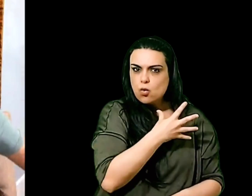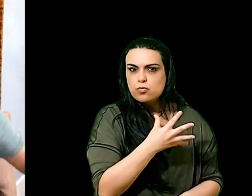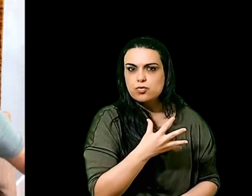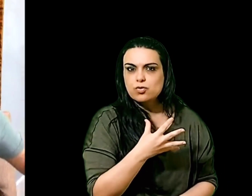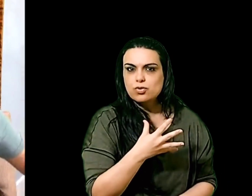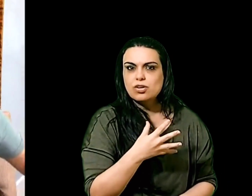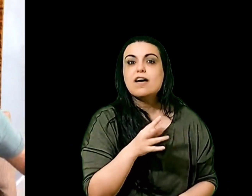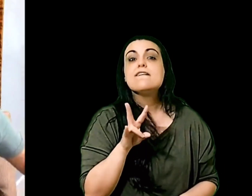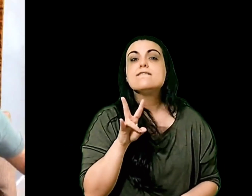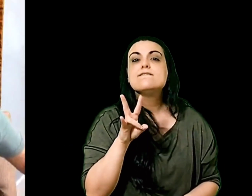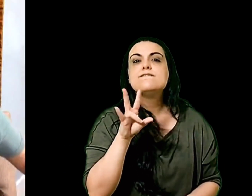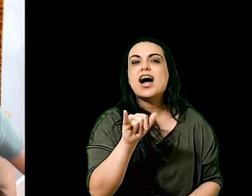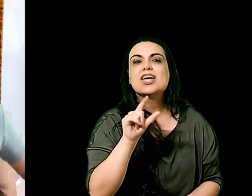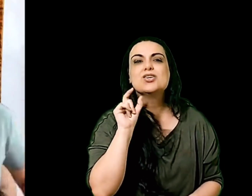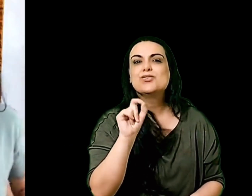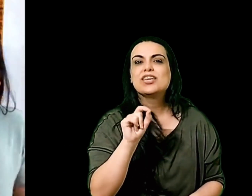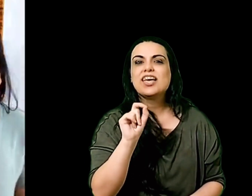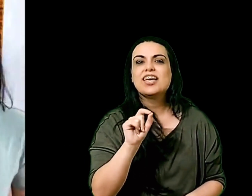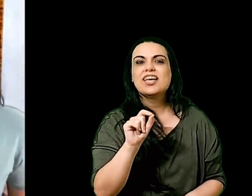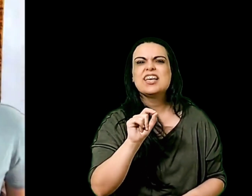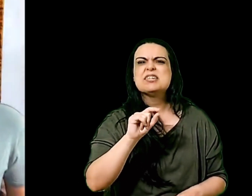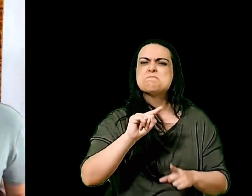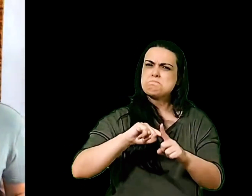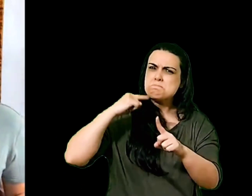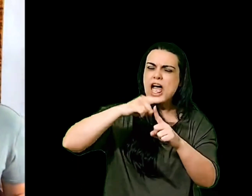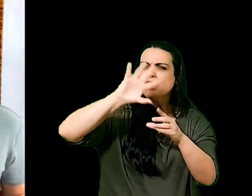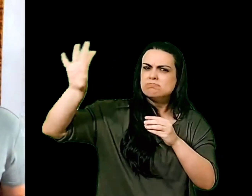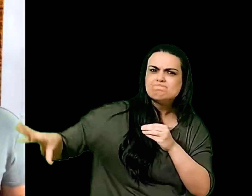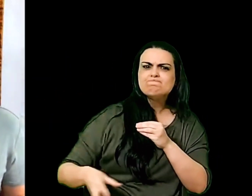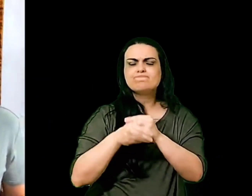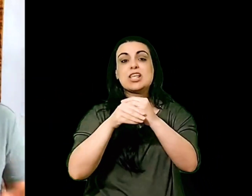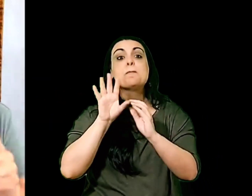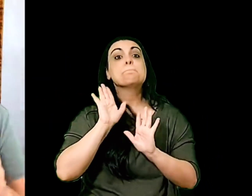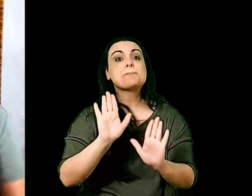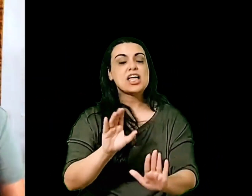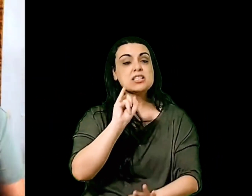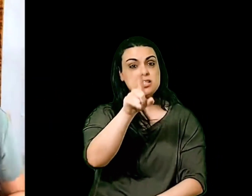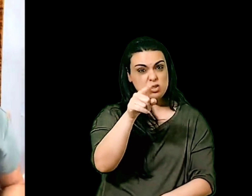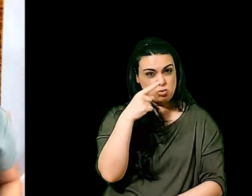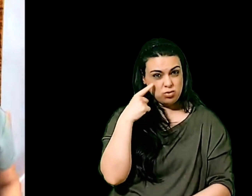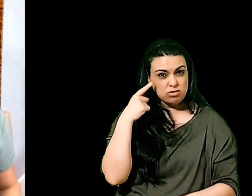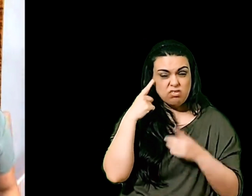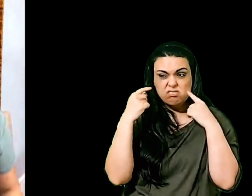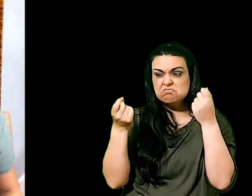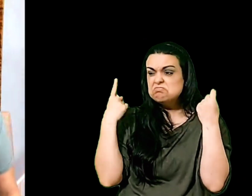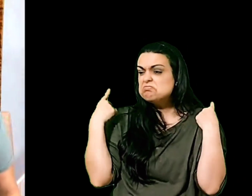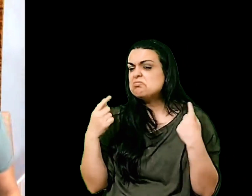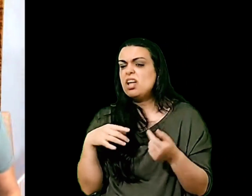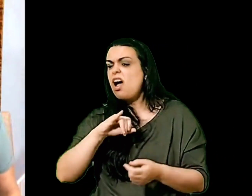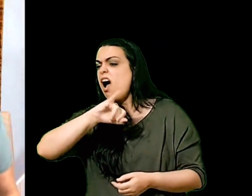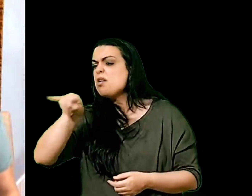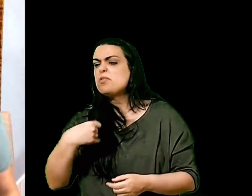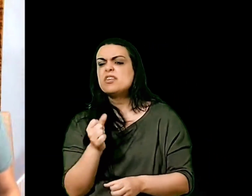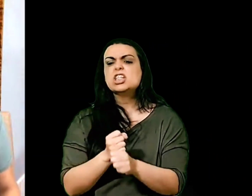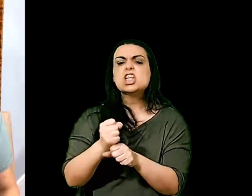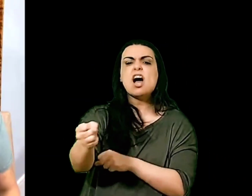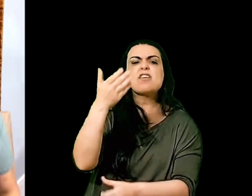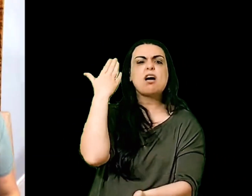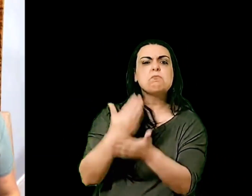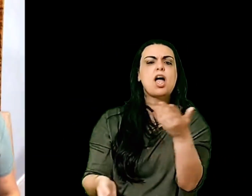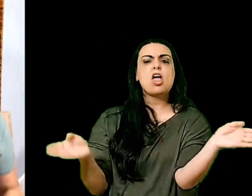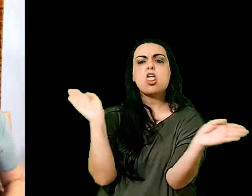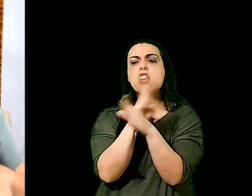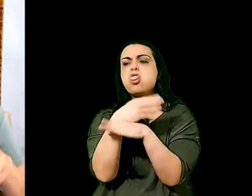vou fazer de novo vai trazer crédito ao que já tinha. Agora, se eles ignorarem o tempo